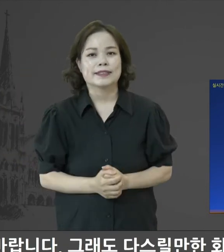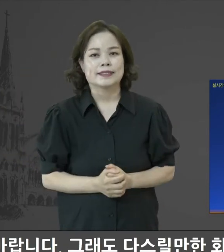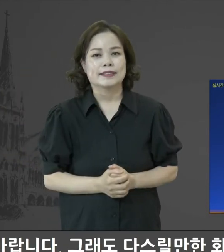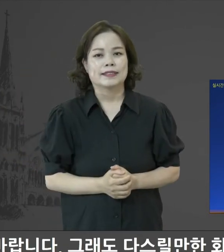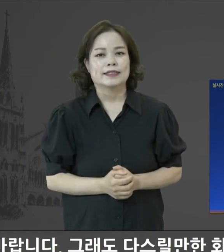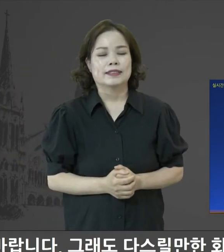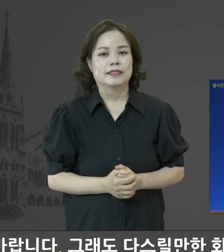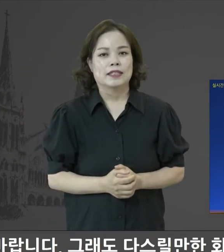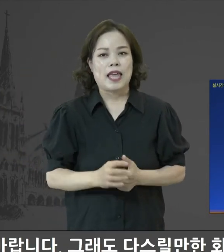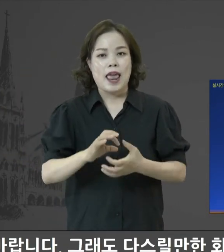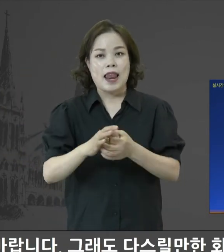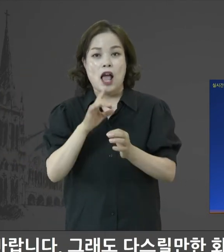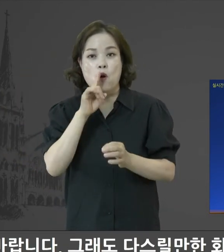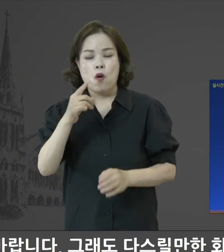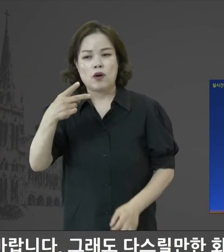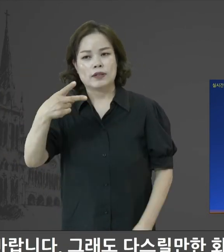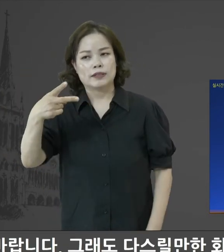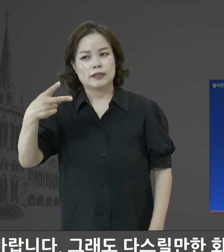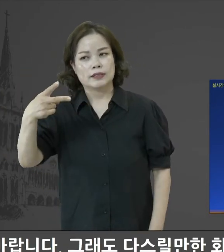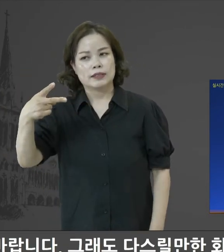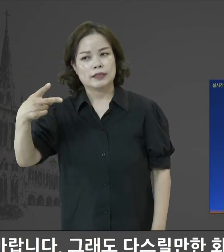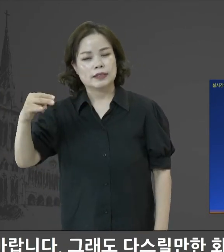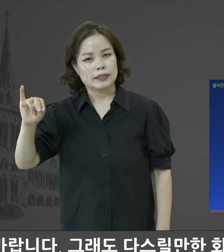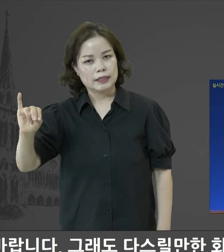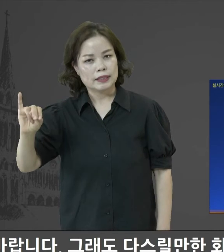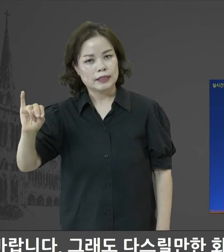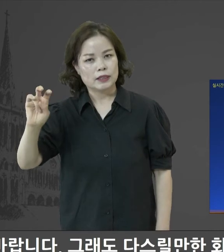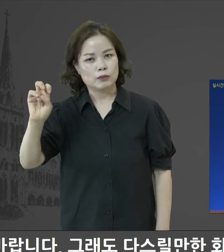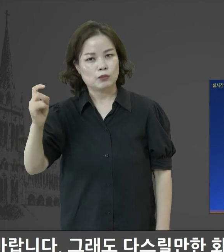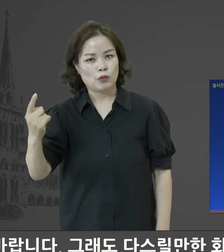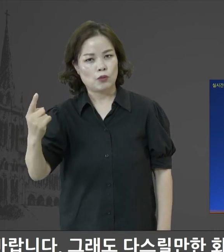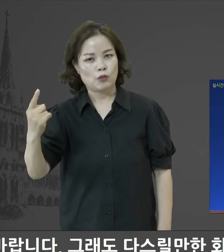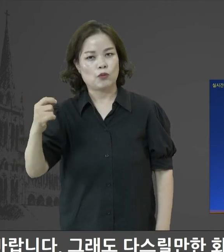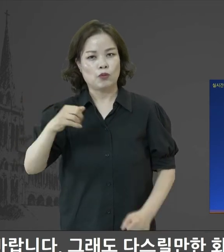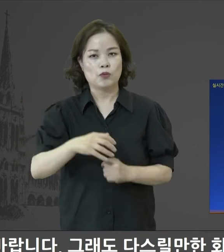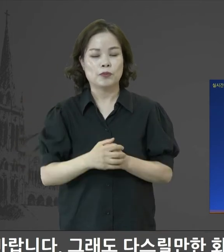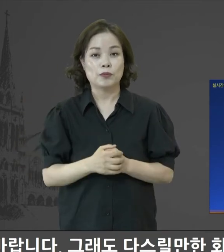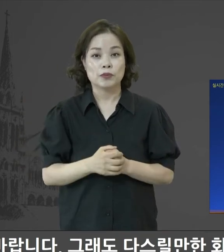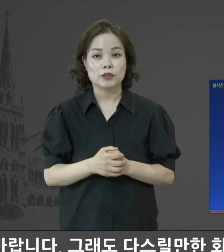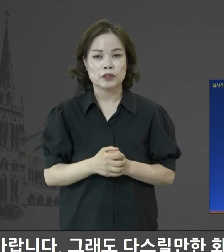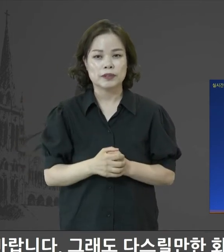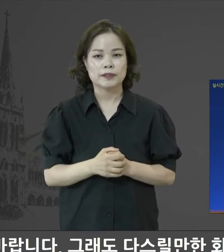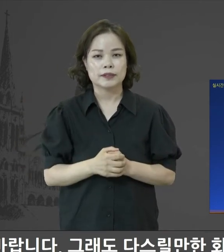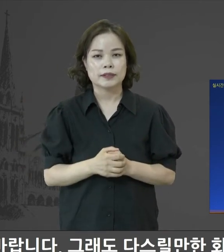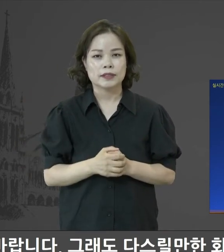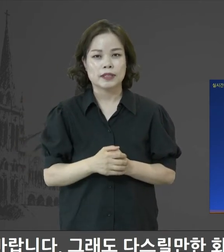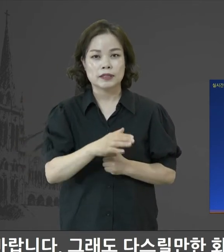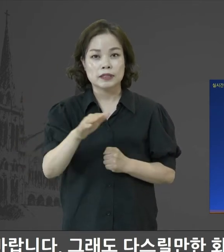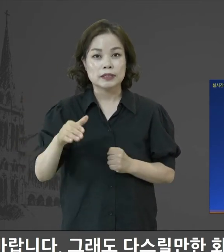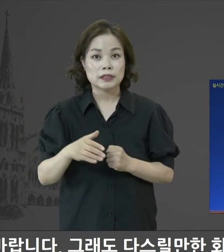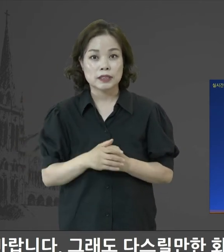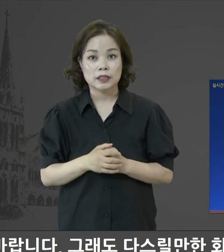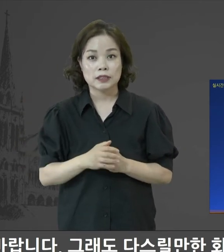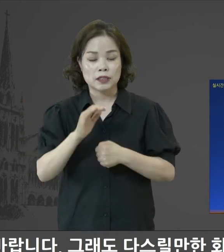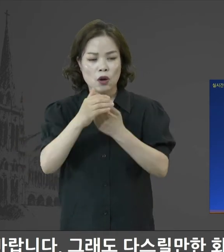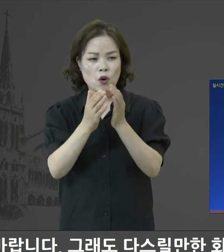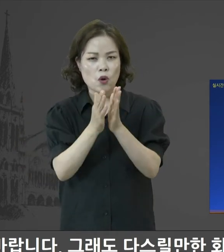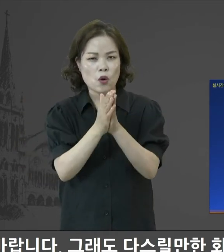우리가 기억해둬야 어쨌든 죄를 짓지 않을 수 있다는 뜻이죠. 이 성경에